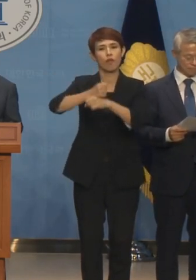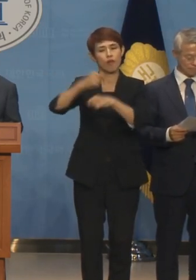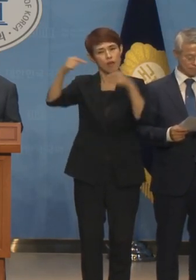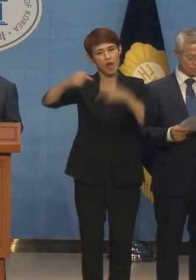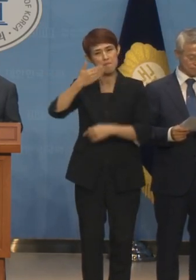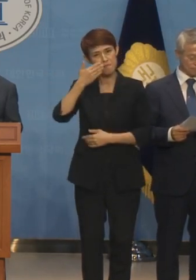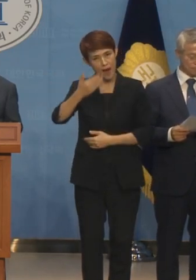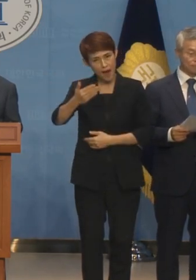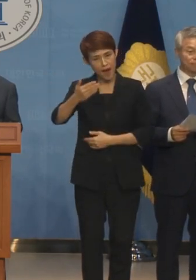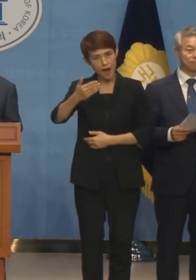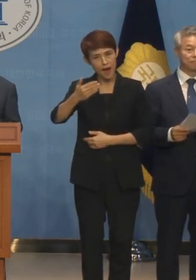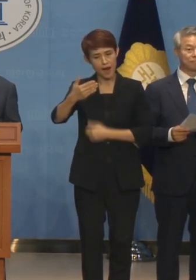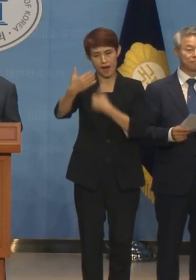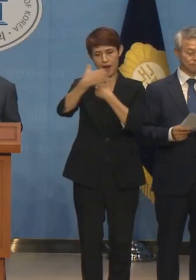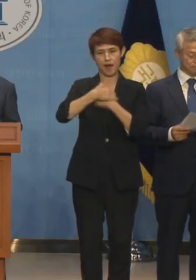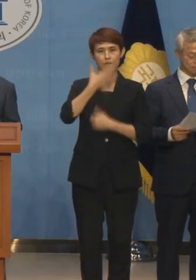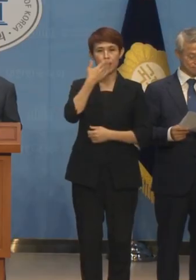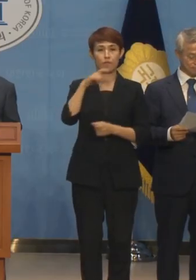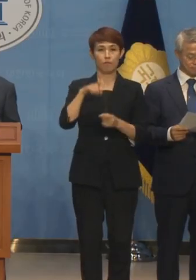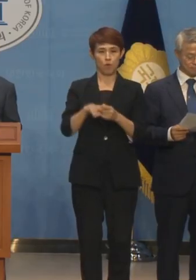있는 지위를 부여받기 위하여